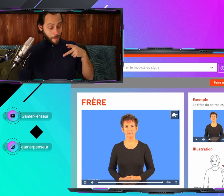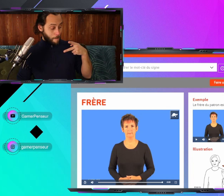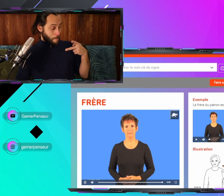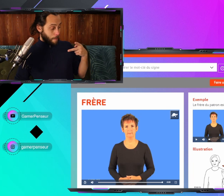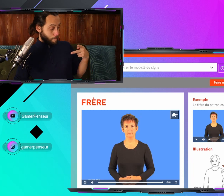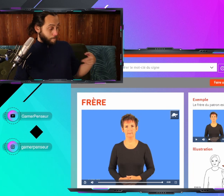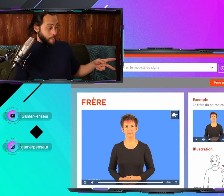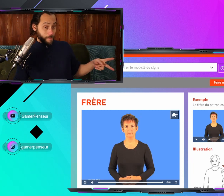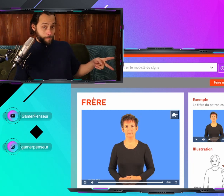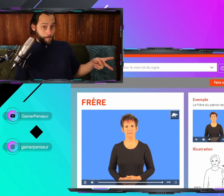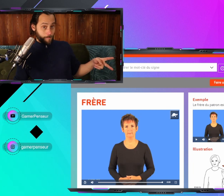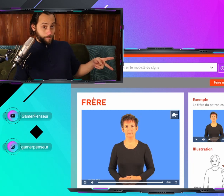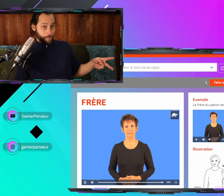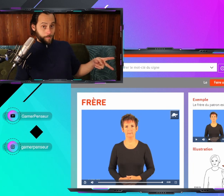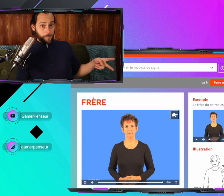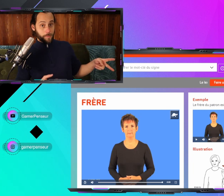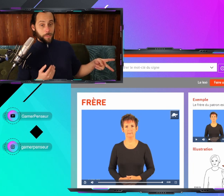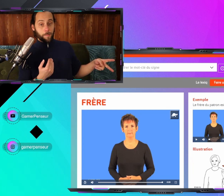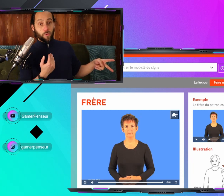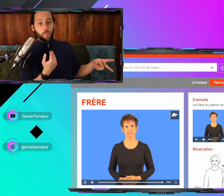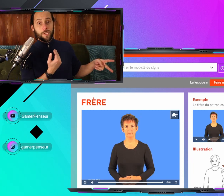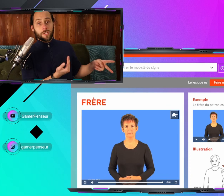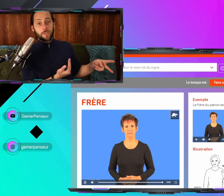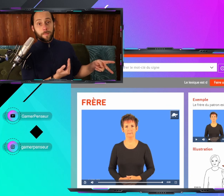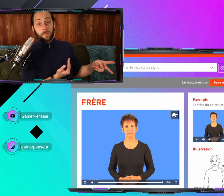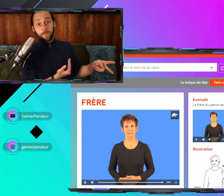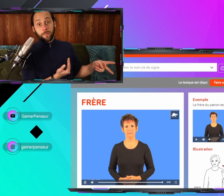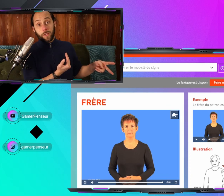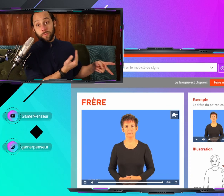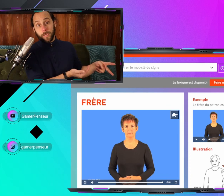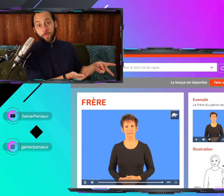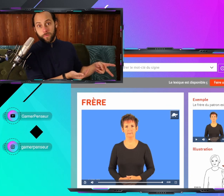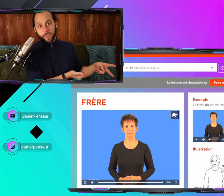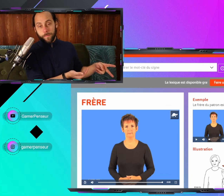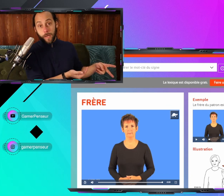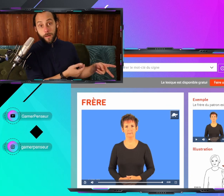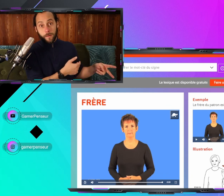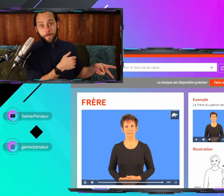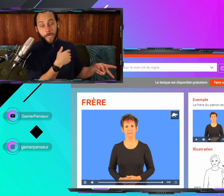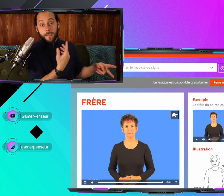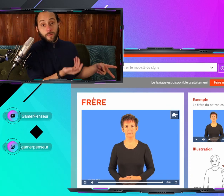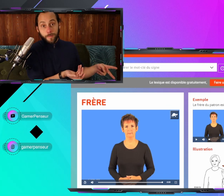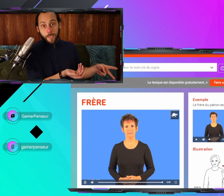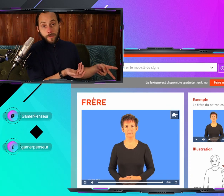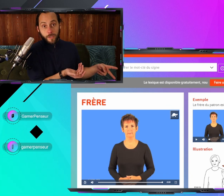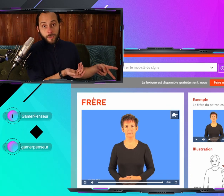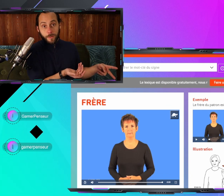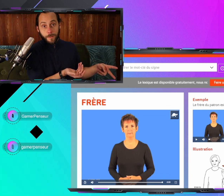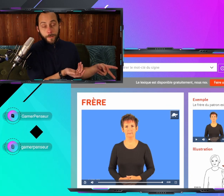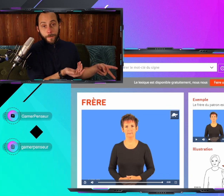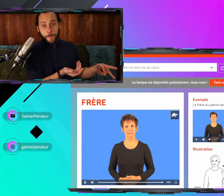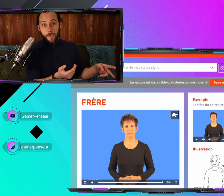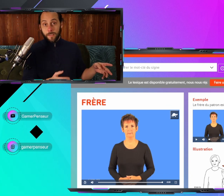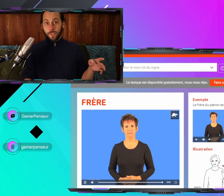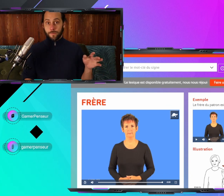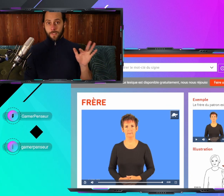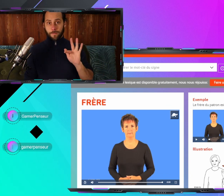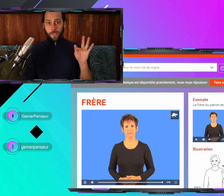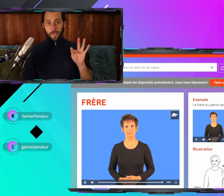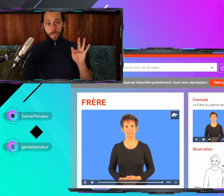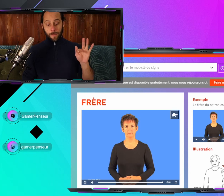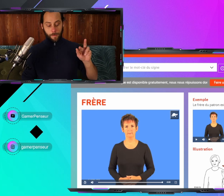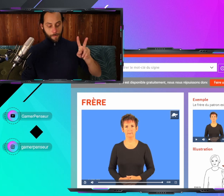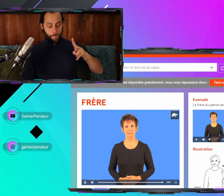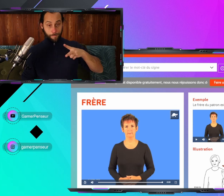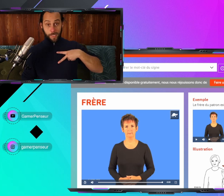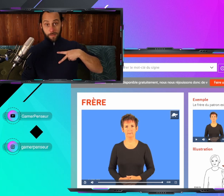je fais pi, c'est un peu obligé que je parle du frère du patron vu que j'ai pas parlé d'un autre personnage. Si je faisais